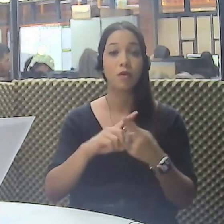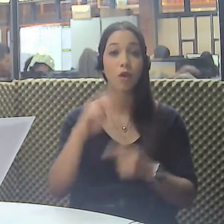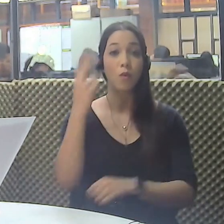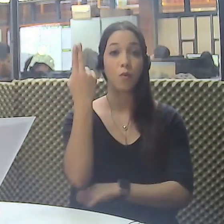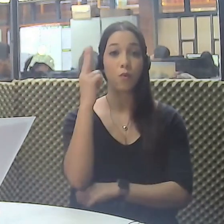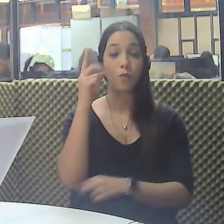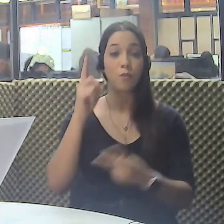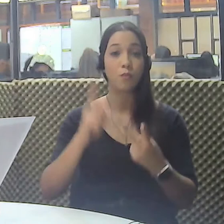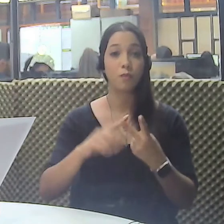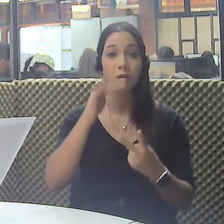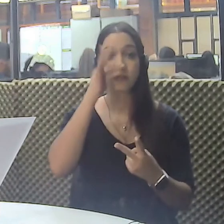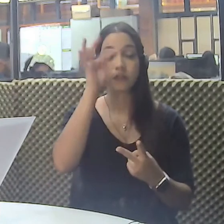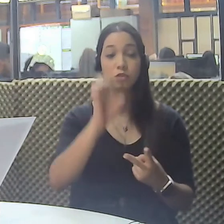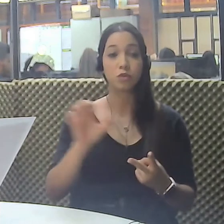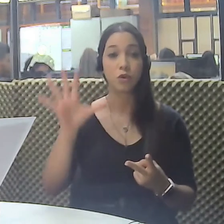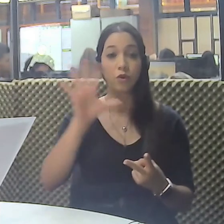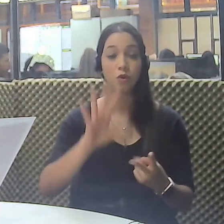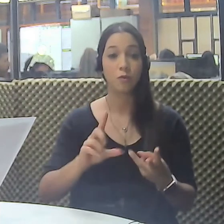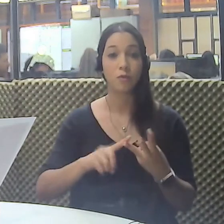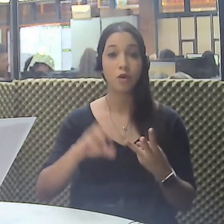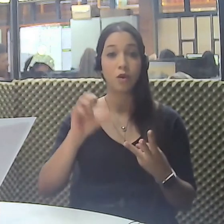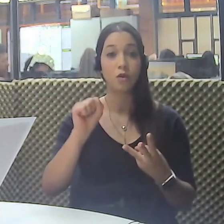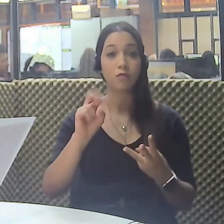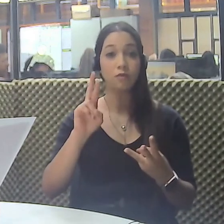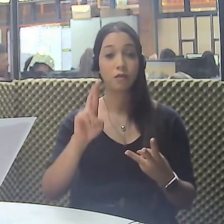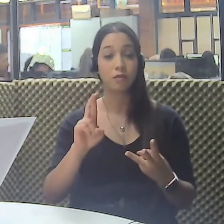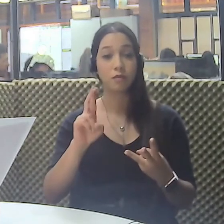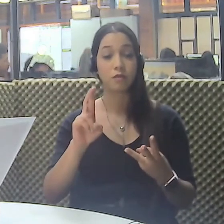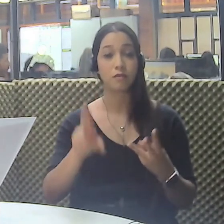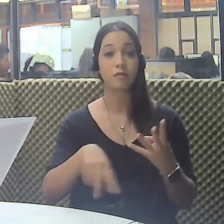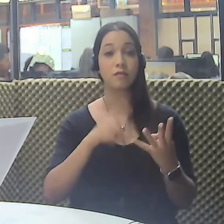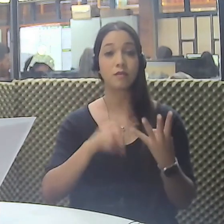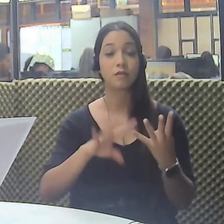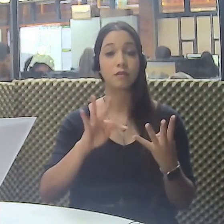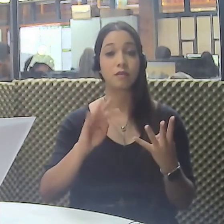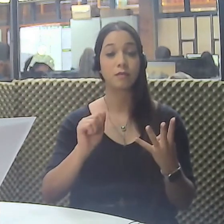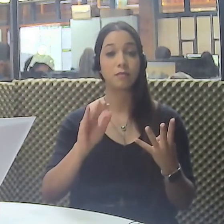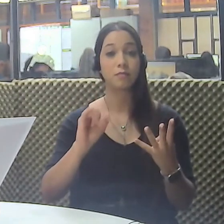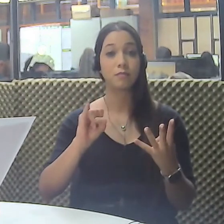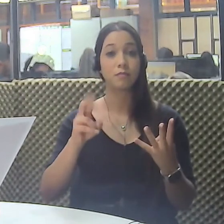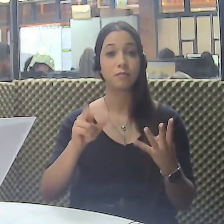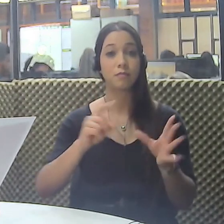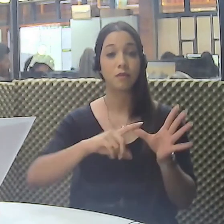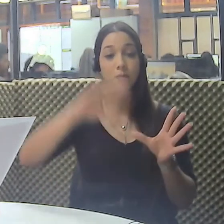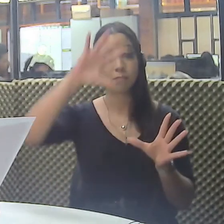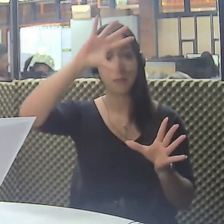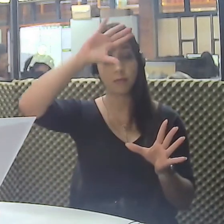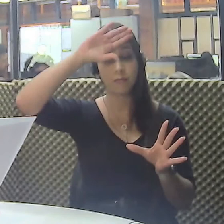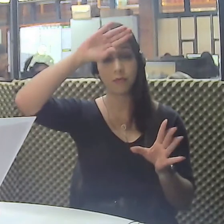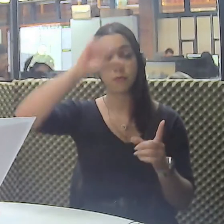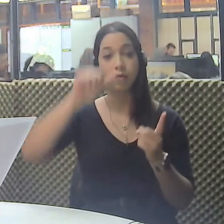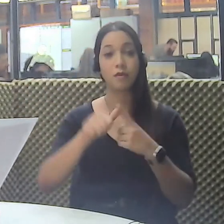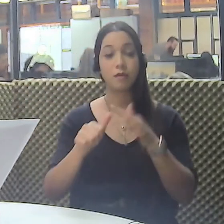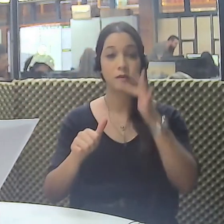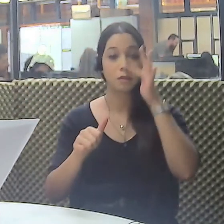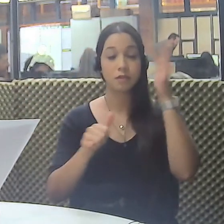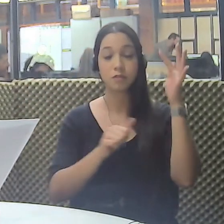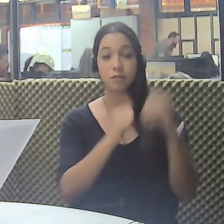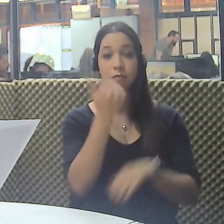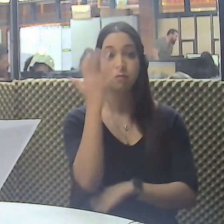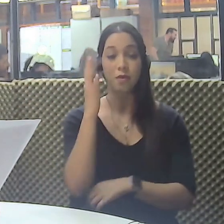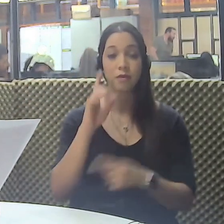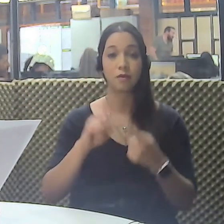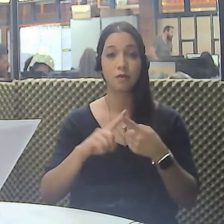Moarama, Jardim Europa, Oswaldo Rezende, Tabajara, Pampulha, Jardim das Palmeiras e São